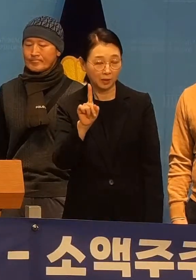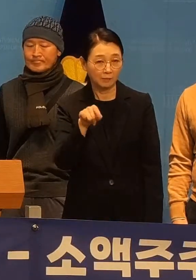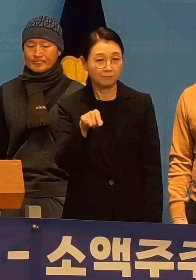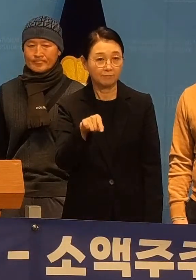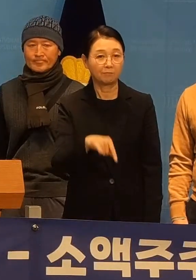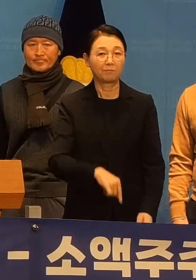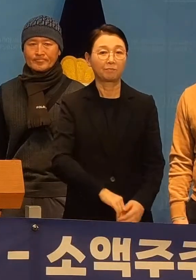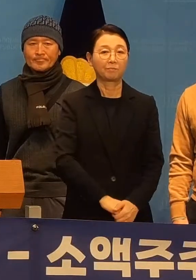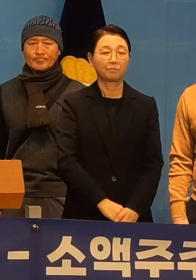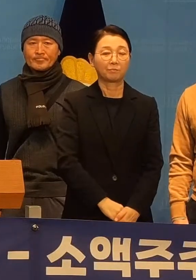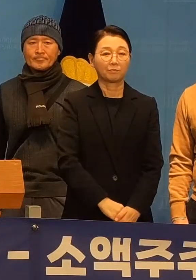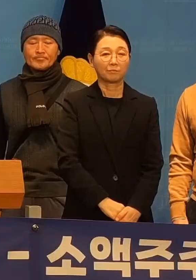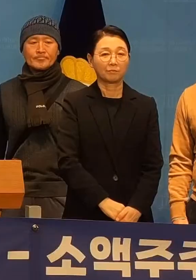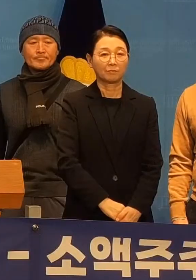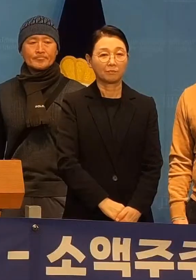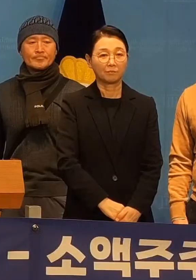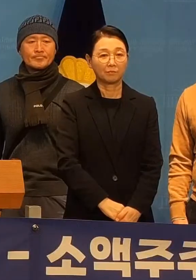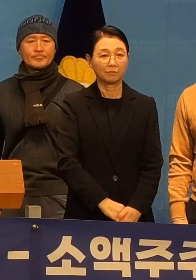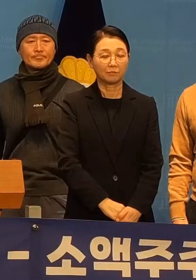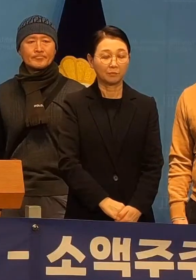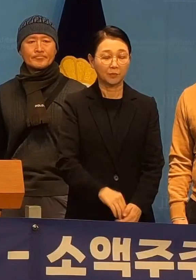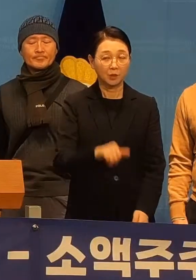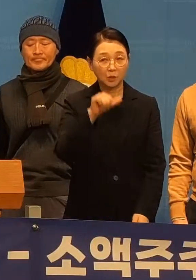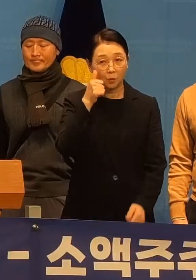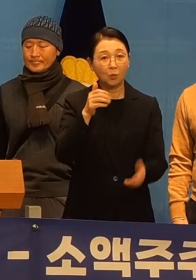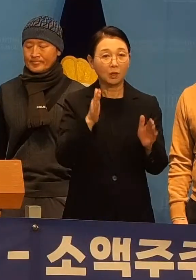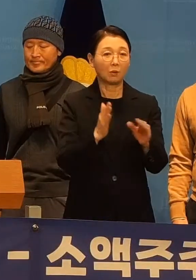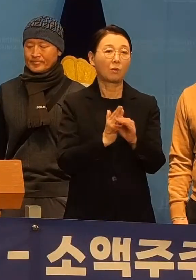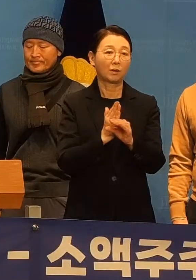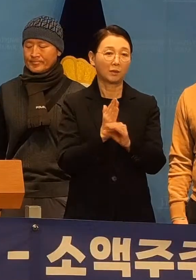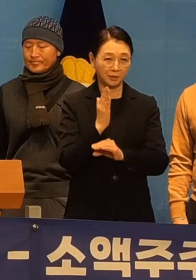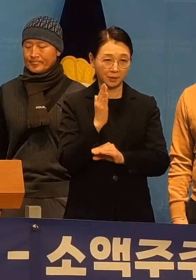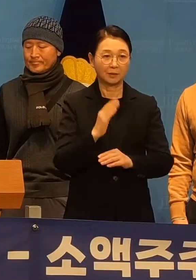행사입니다. 지난 5개월이 넘게